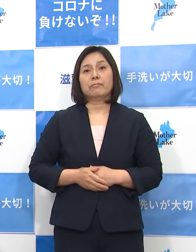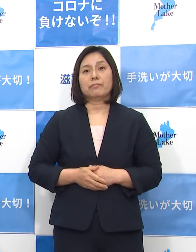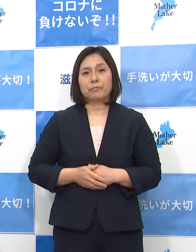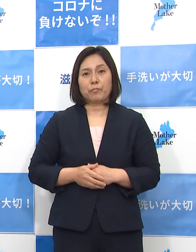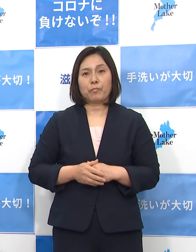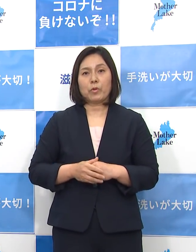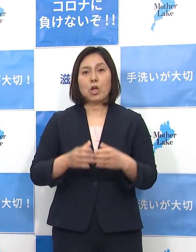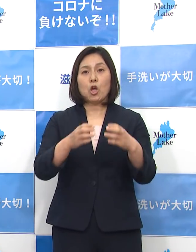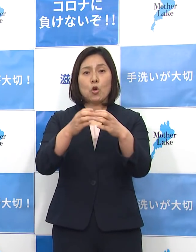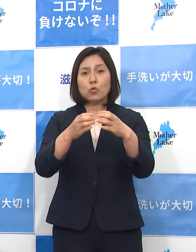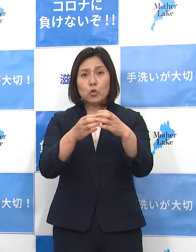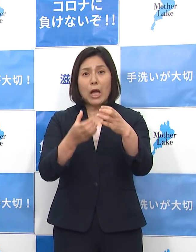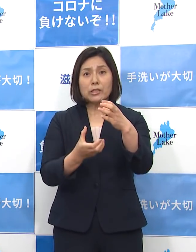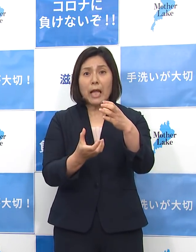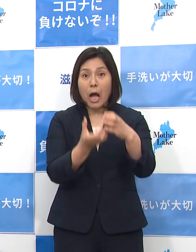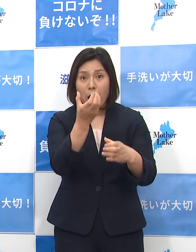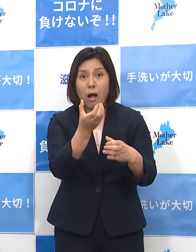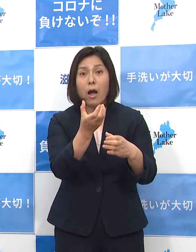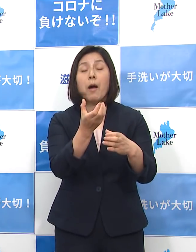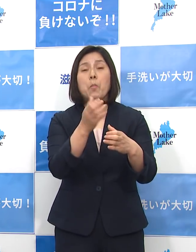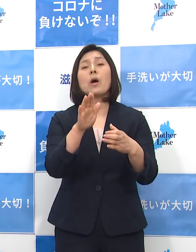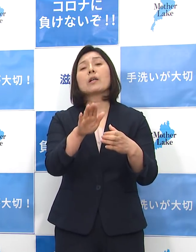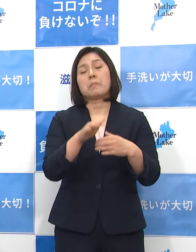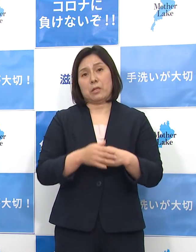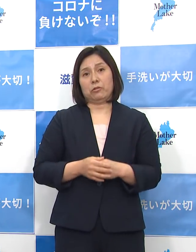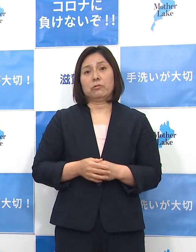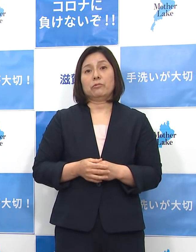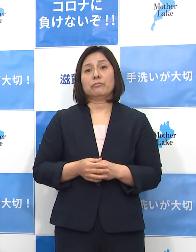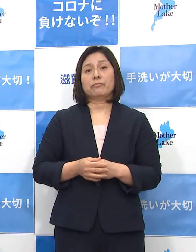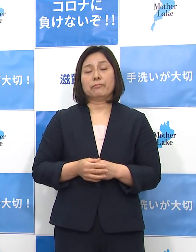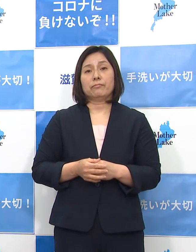クラスターも発生しています